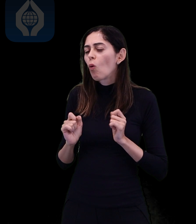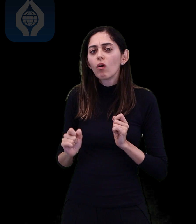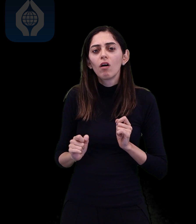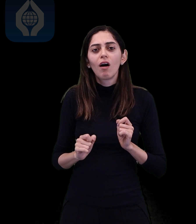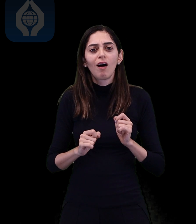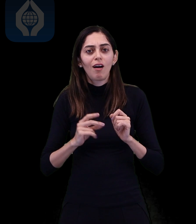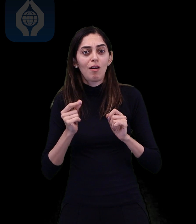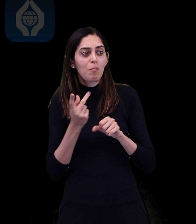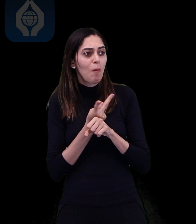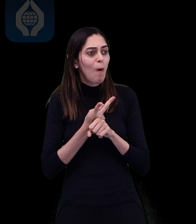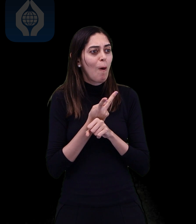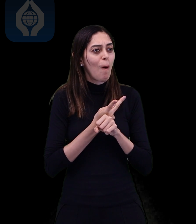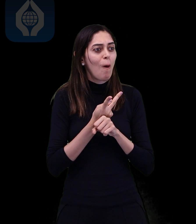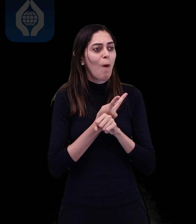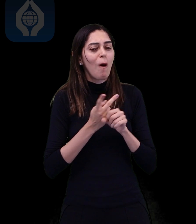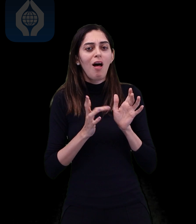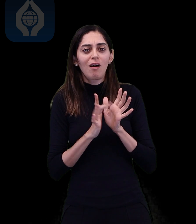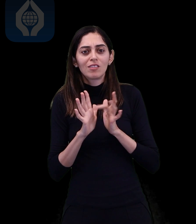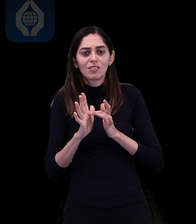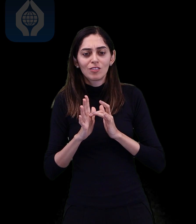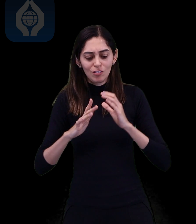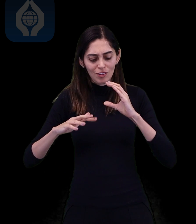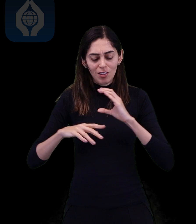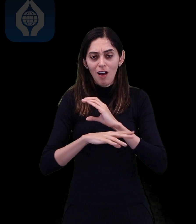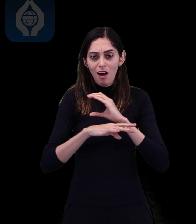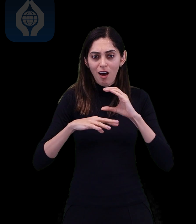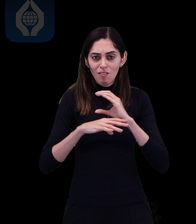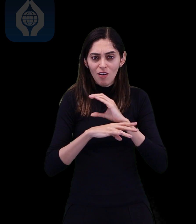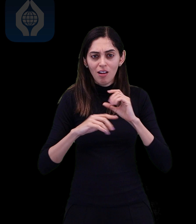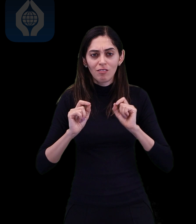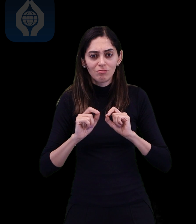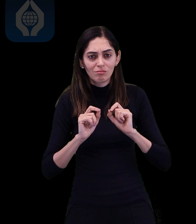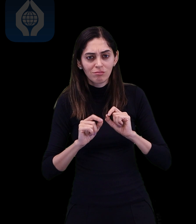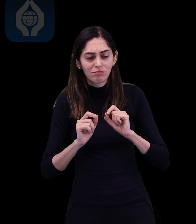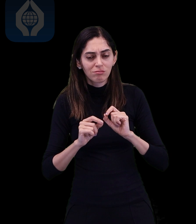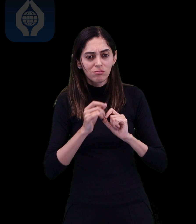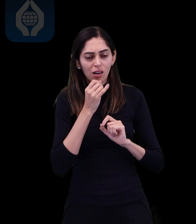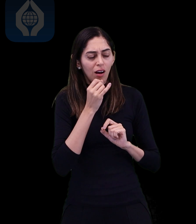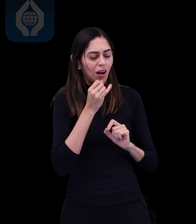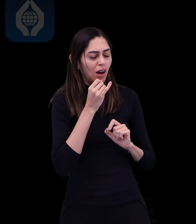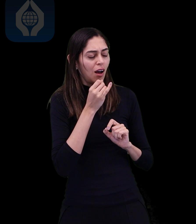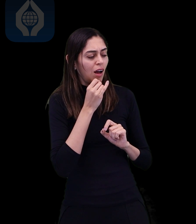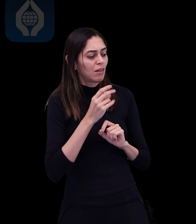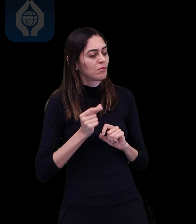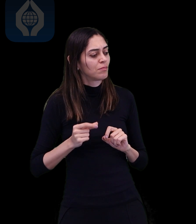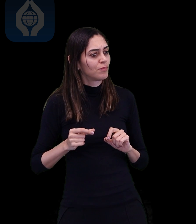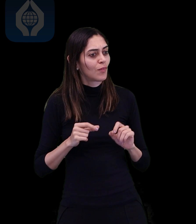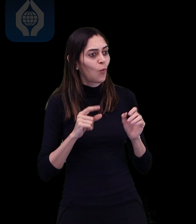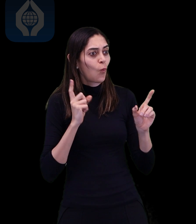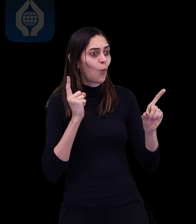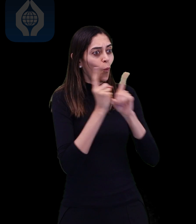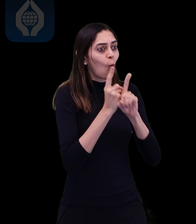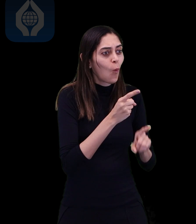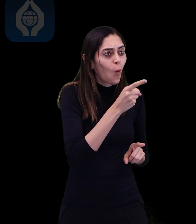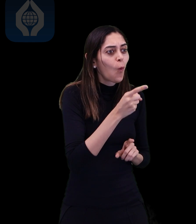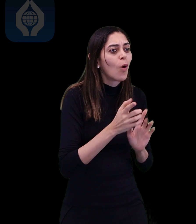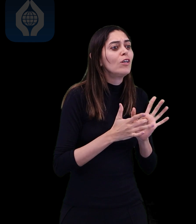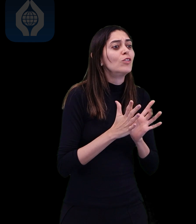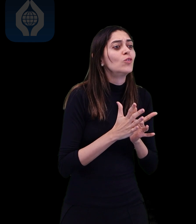e foi para Cafarnaum em busca de Jesus. Quando o encontraram no outro lado do mar, perguntaram-lhe: